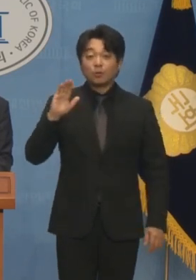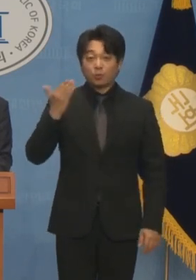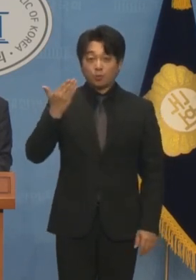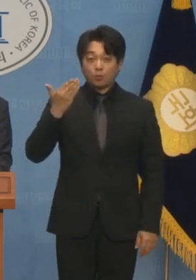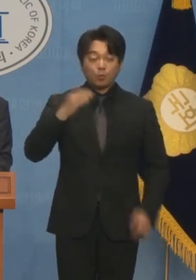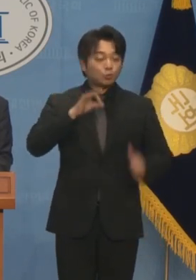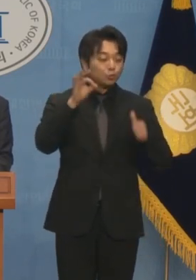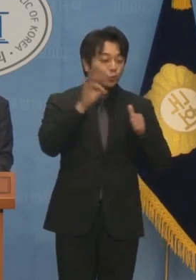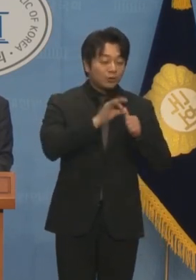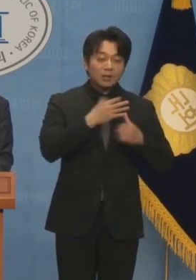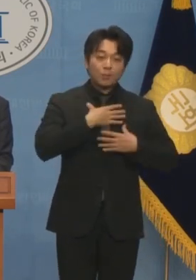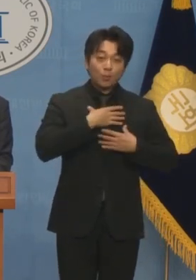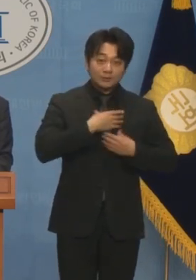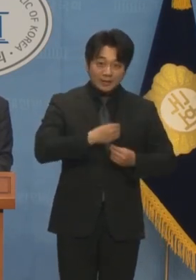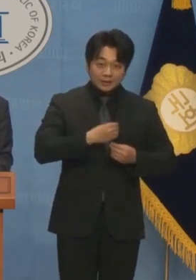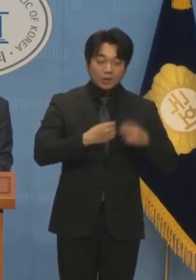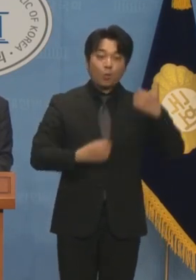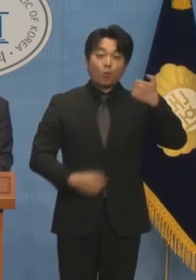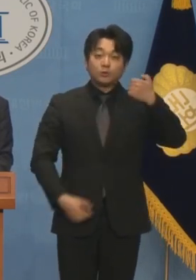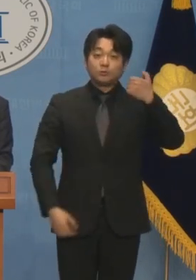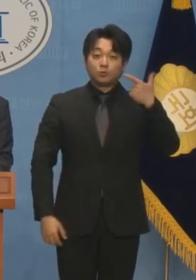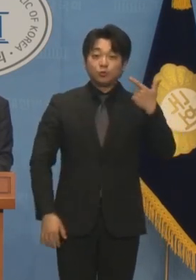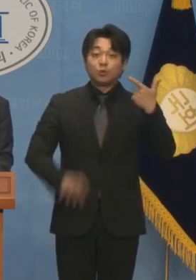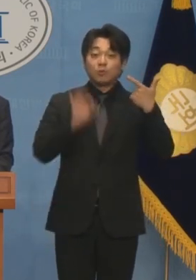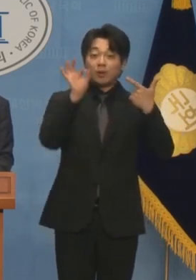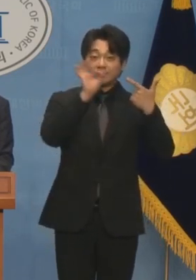소득 보장론이 56%로